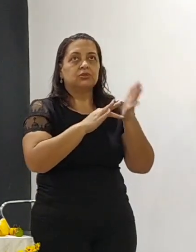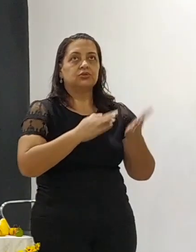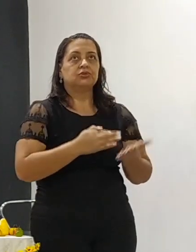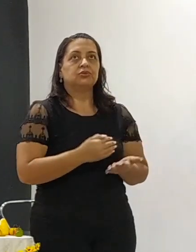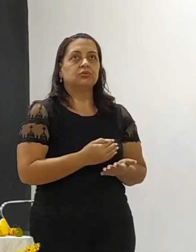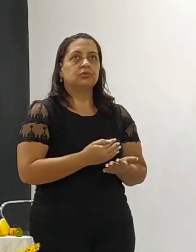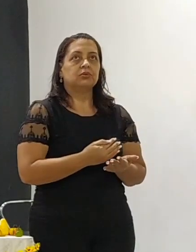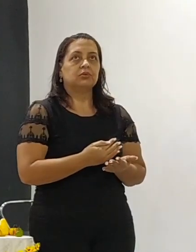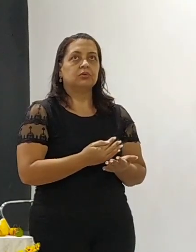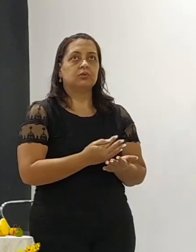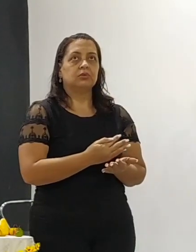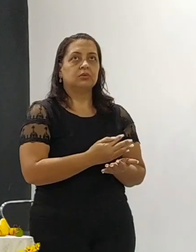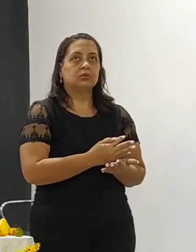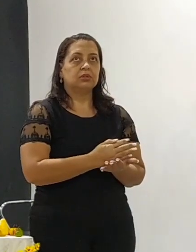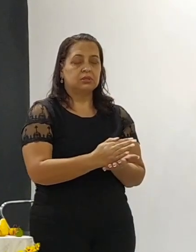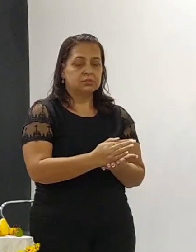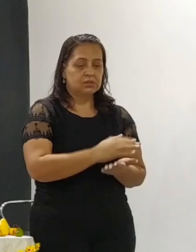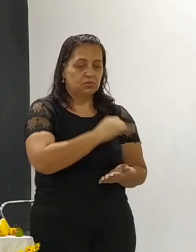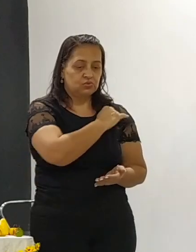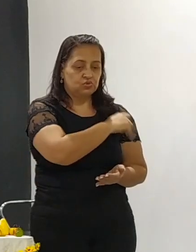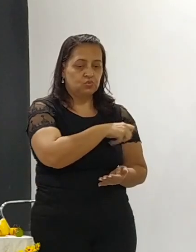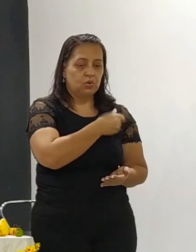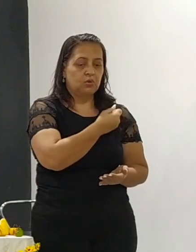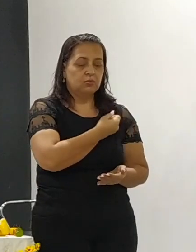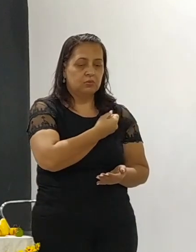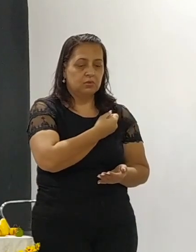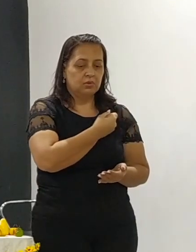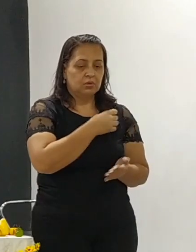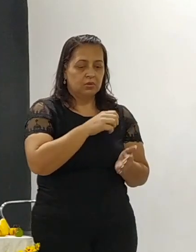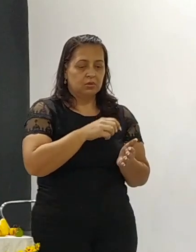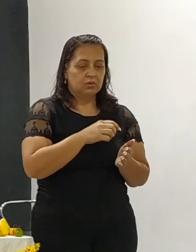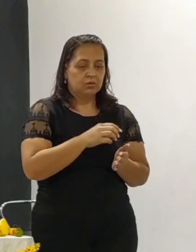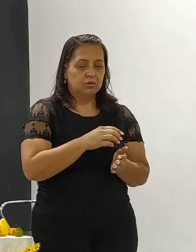capítulo 20, versículo 21 e 22,